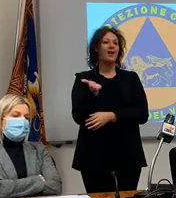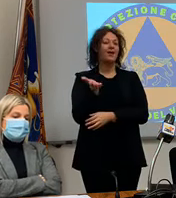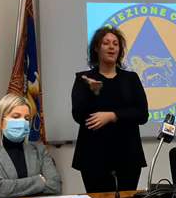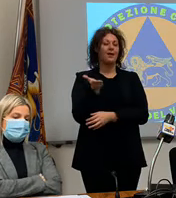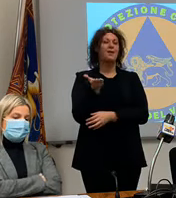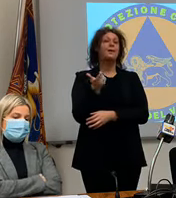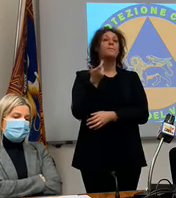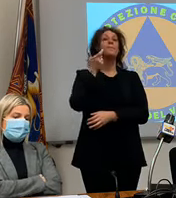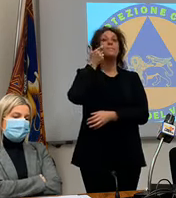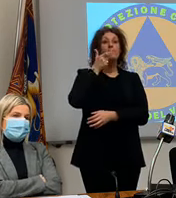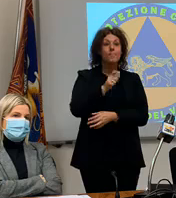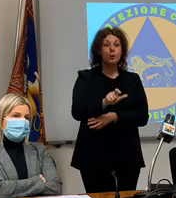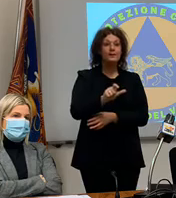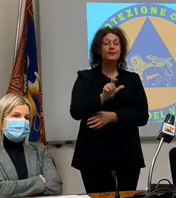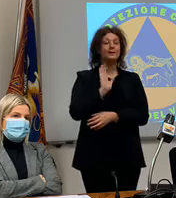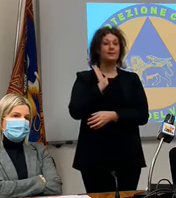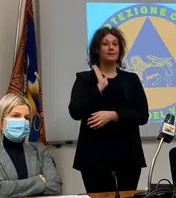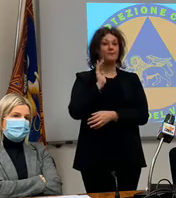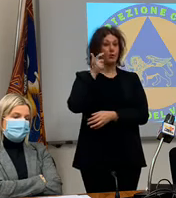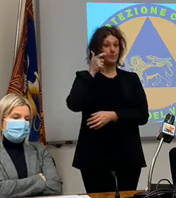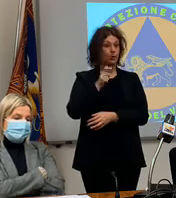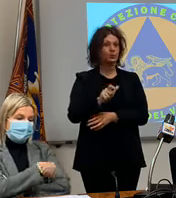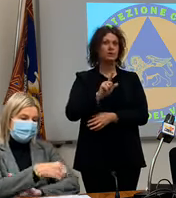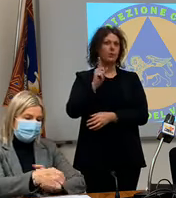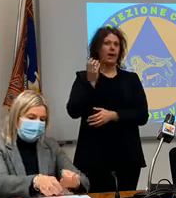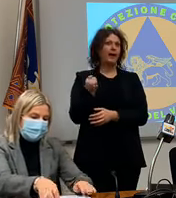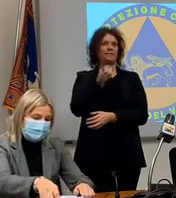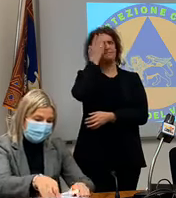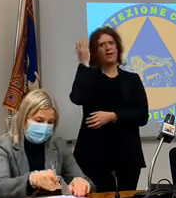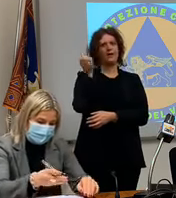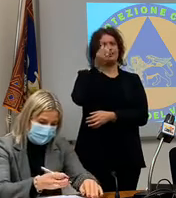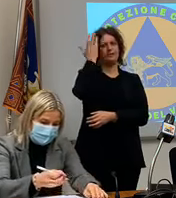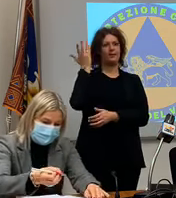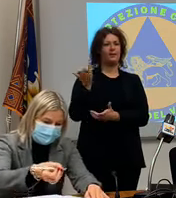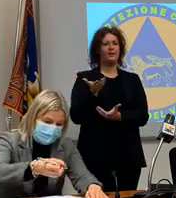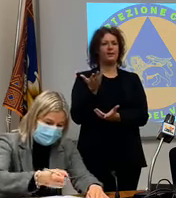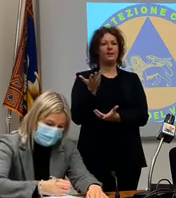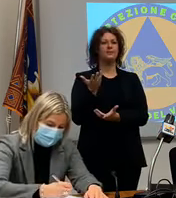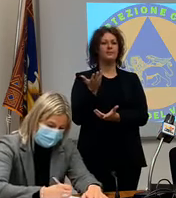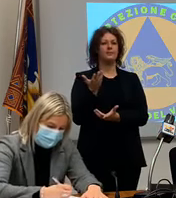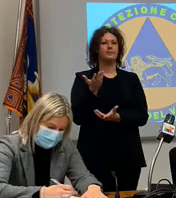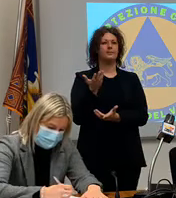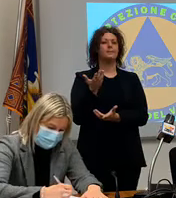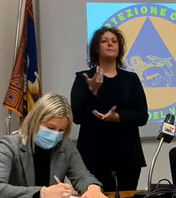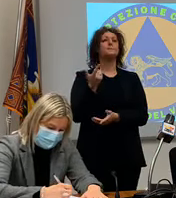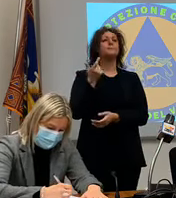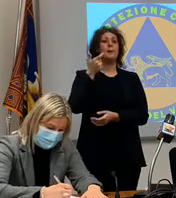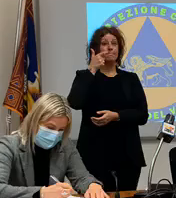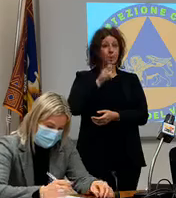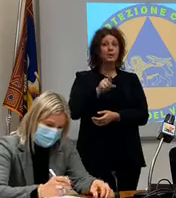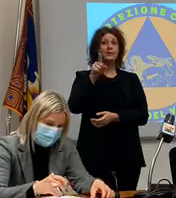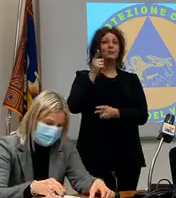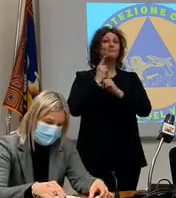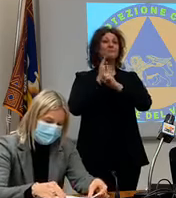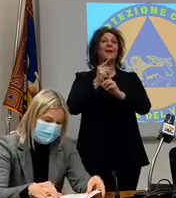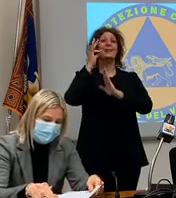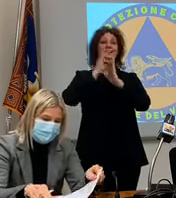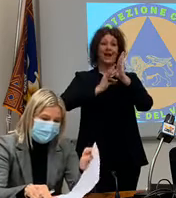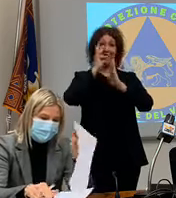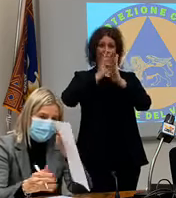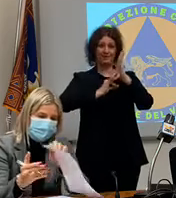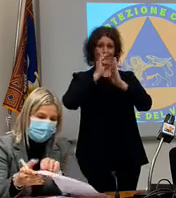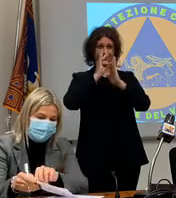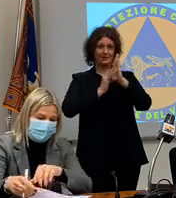oggettiva e non inventata all'interno di un pentolone e ci sono dei dati che noi